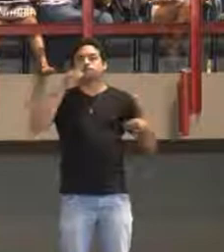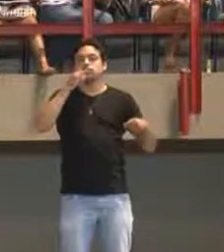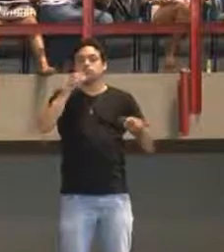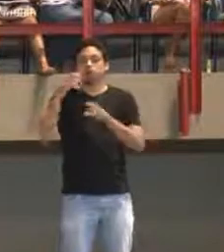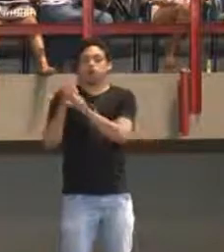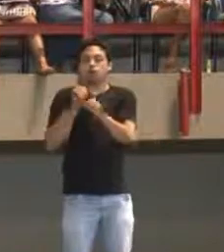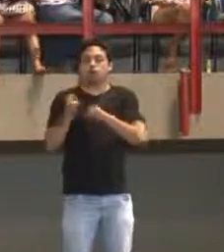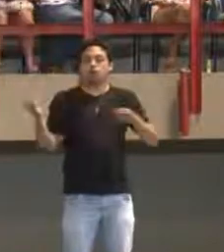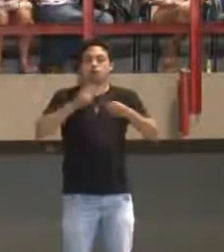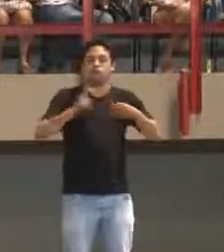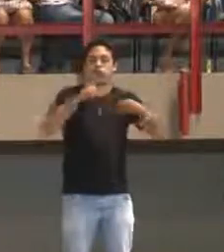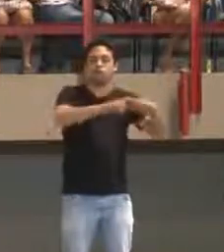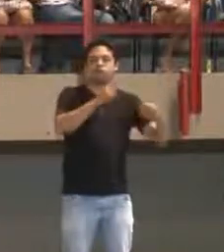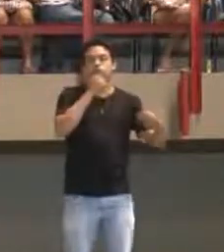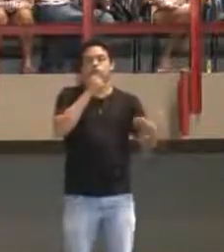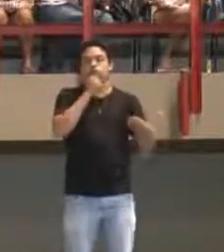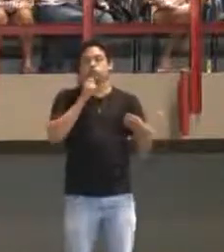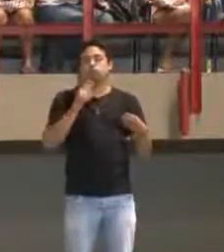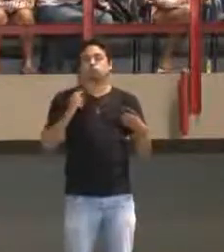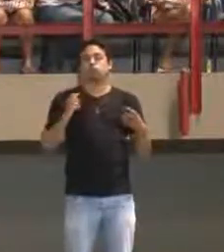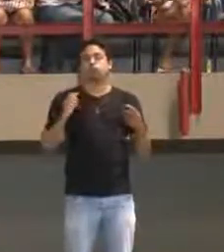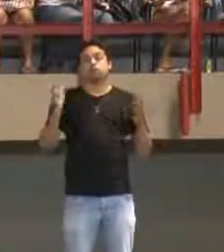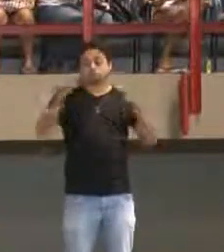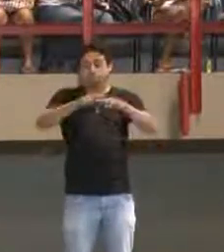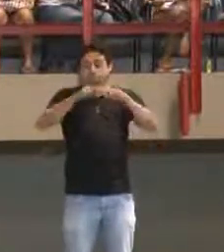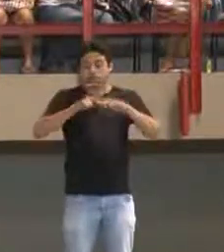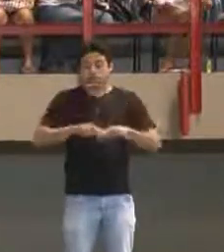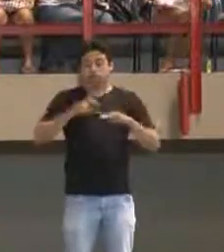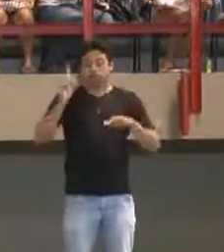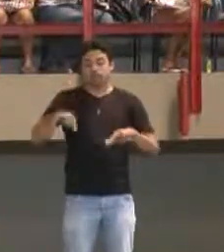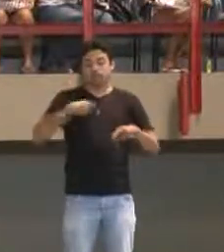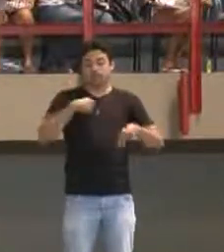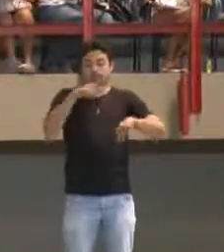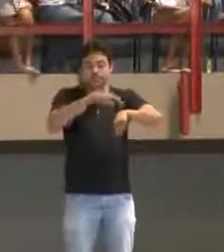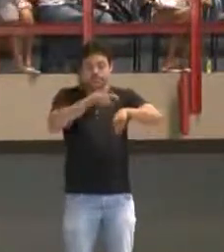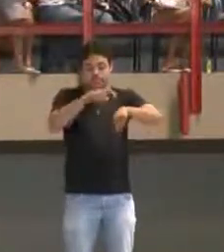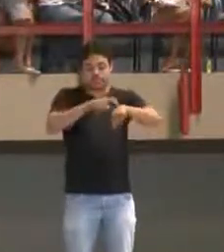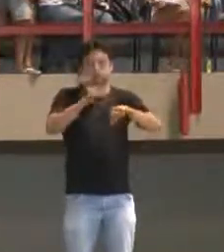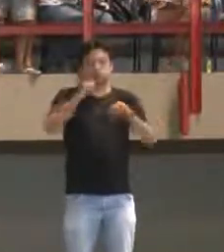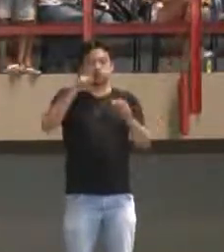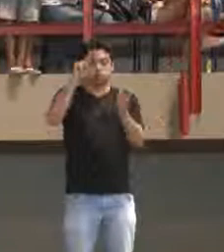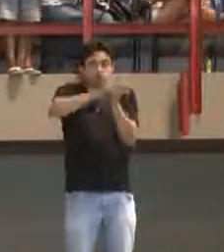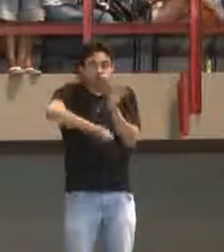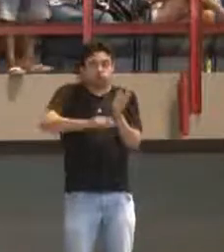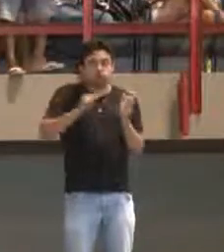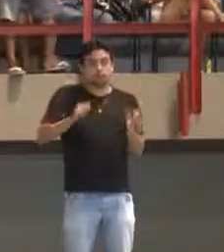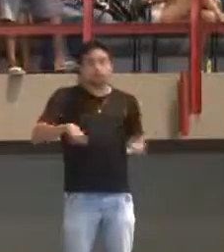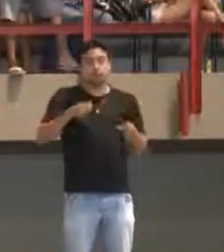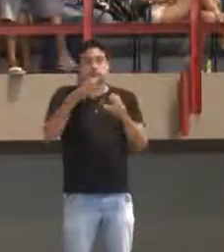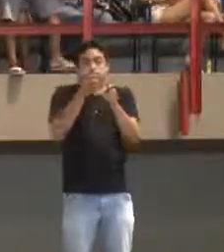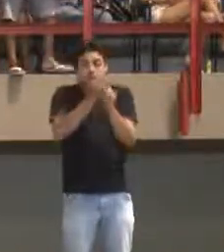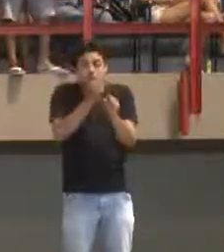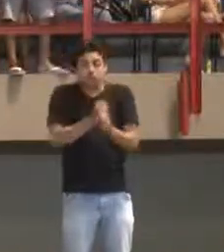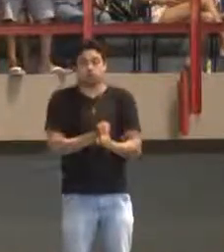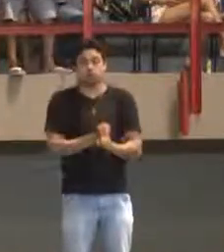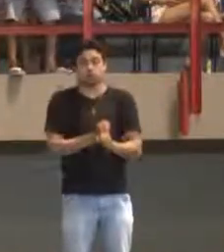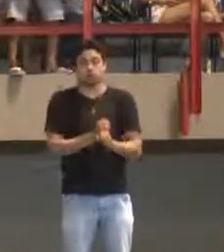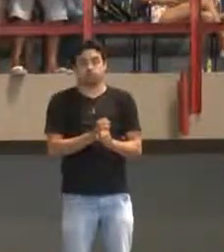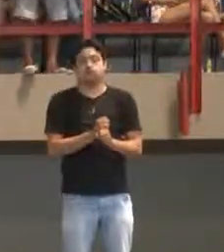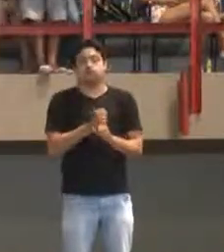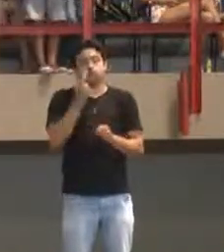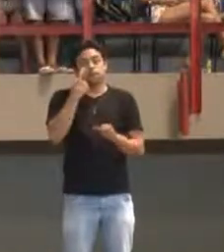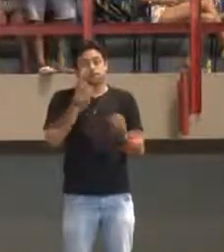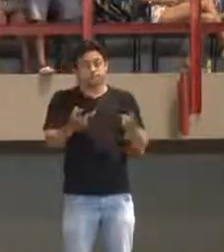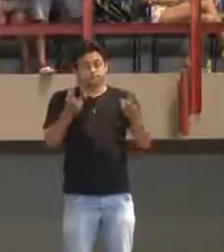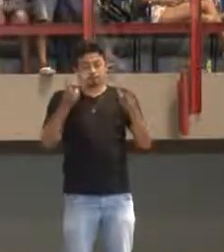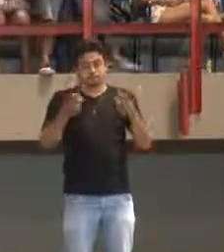volta. Logo, pessoal, a diferença de tempo de percurso pode ser calculada